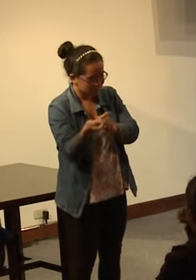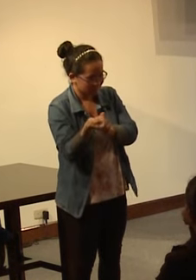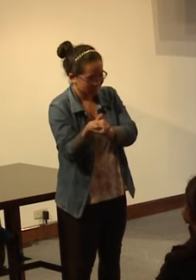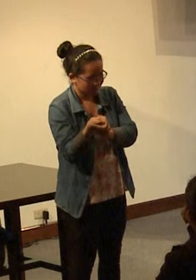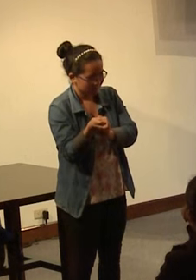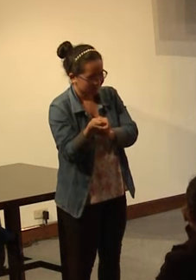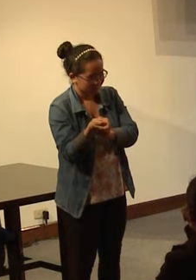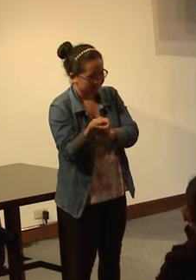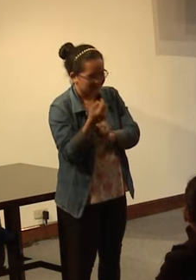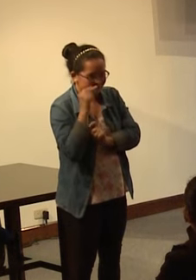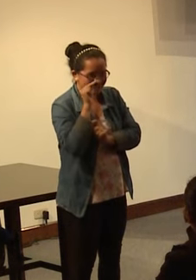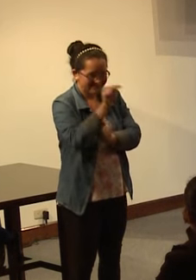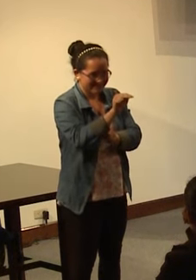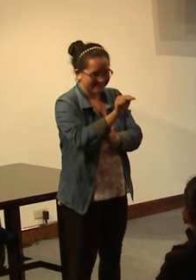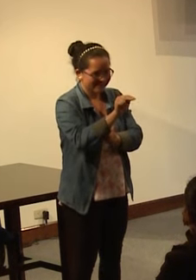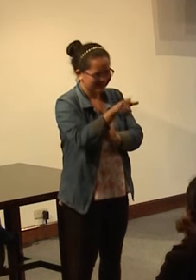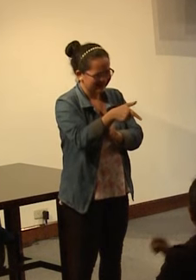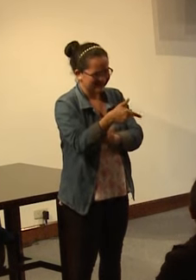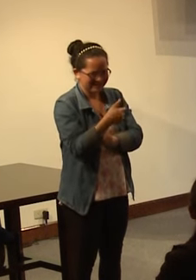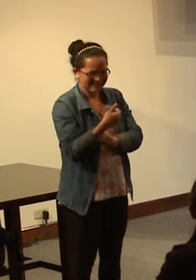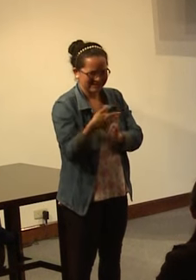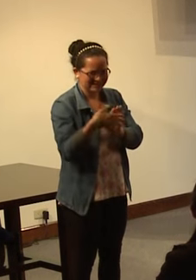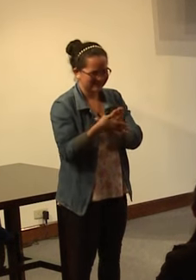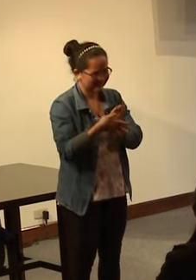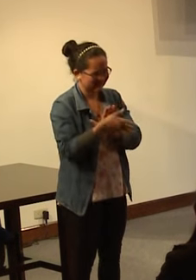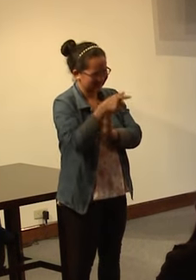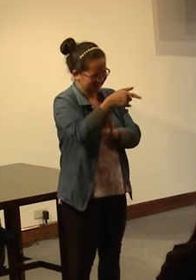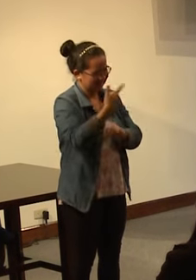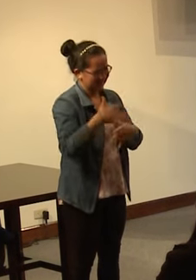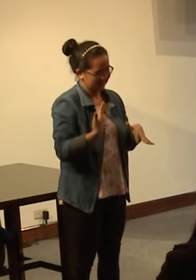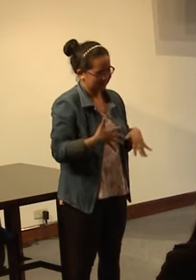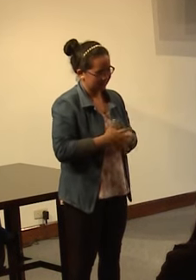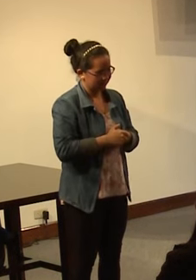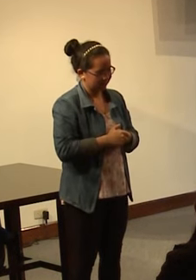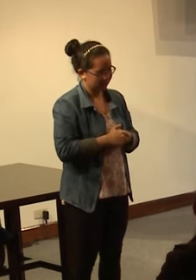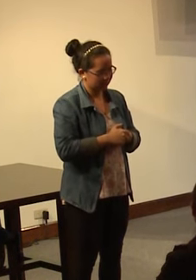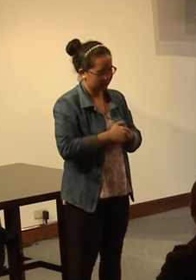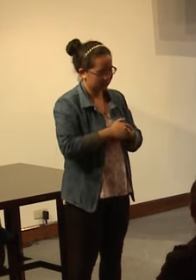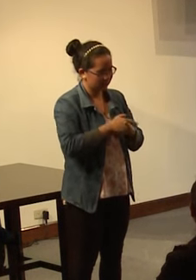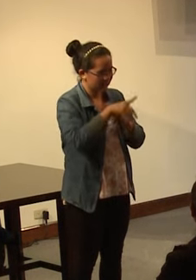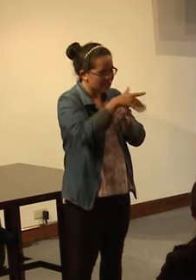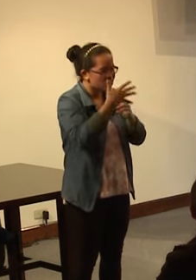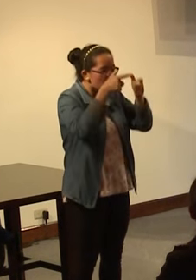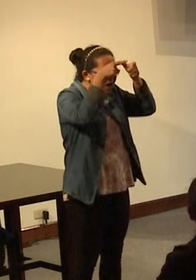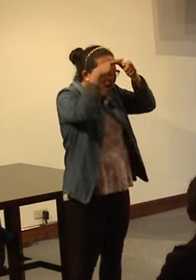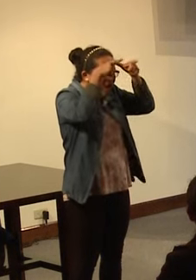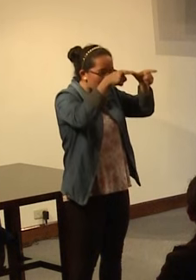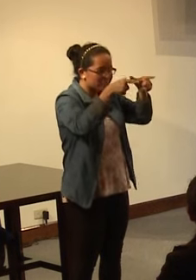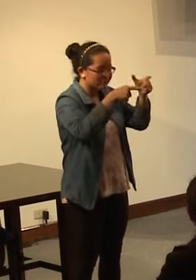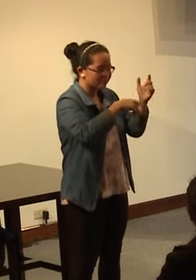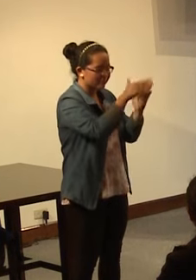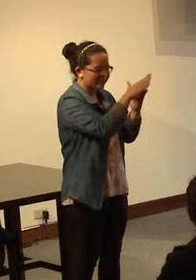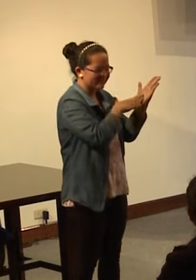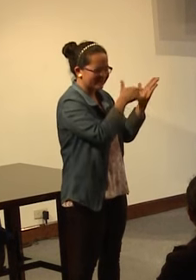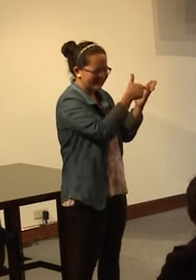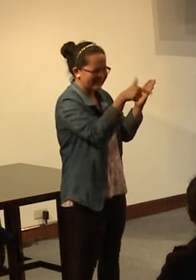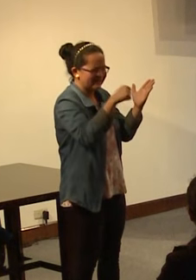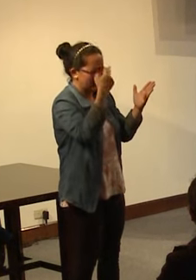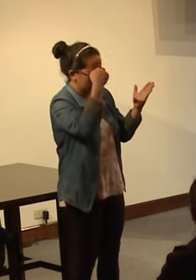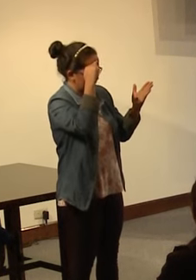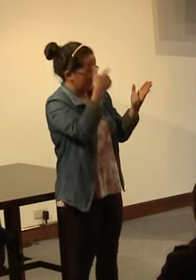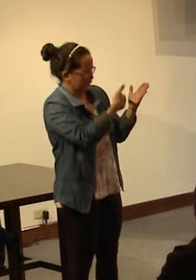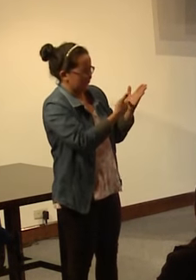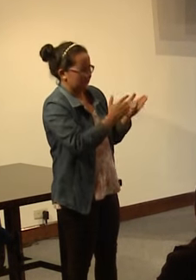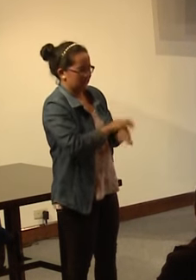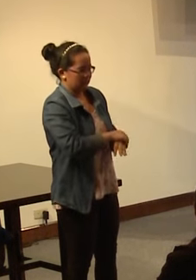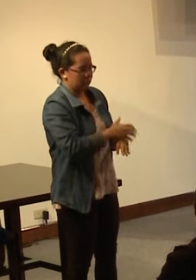uno no alcanza a narrar? Eso quiere decir que hay un elemento sustancial en el lenguaje en el que es escrito que es casi que intraducible, ¿no? Es como si yo les